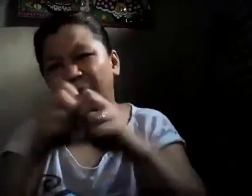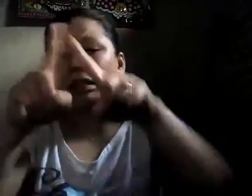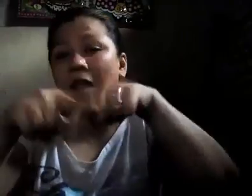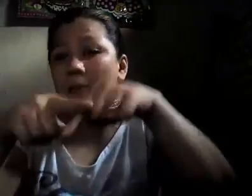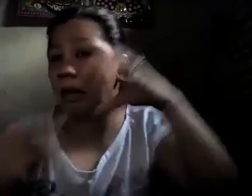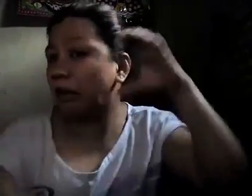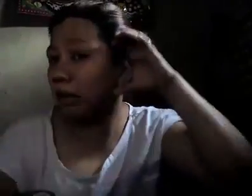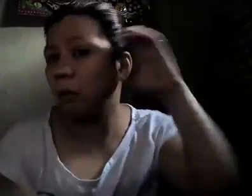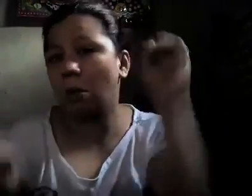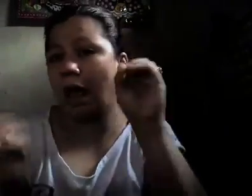to.